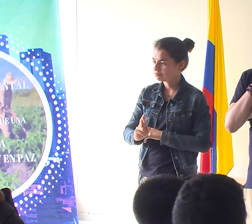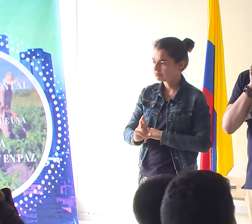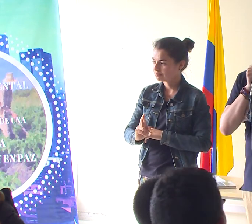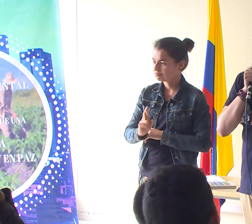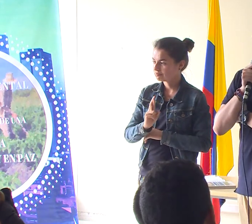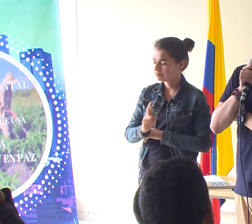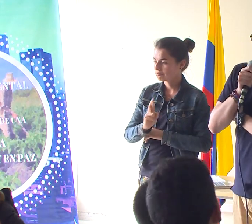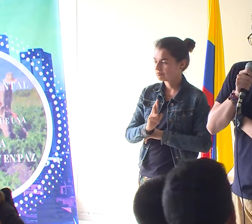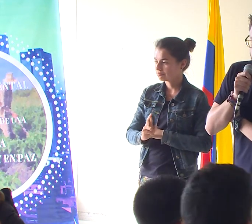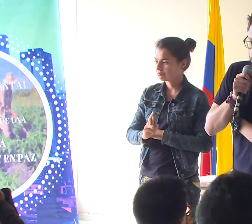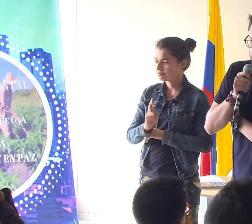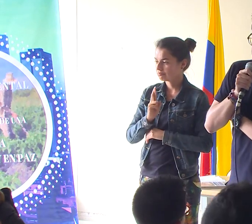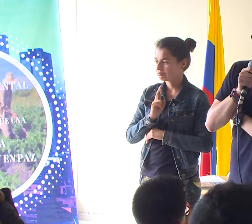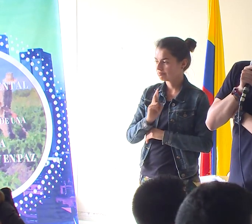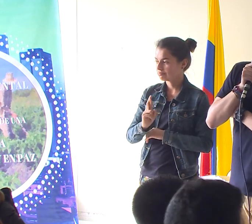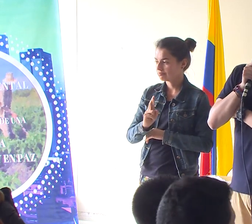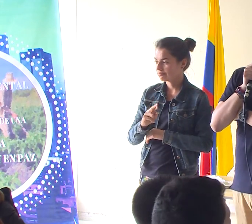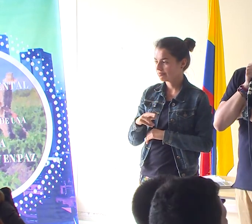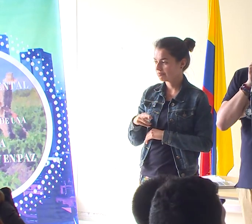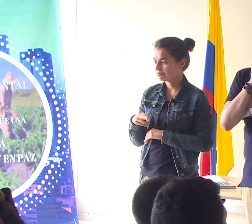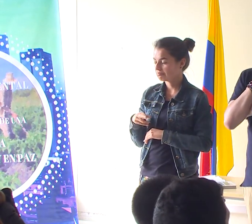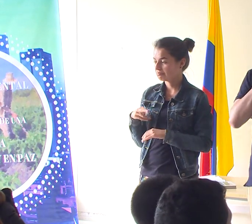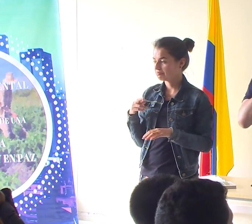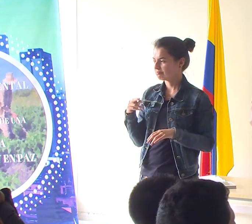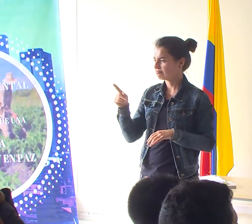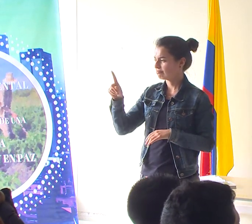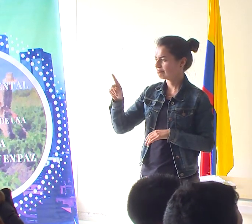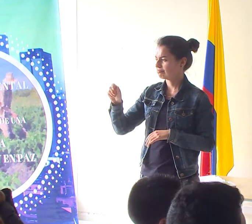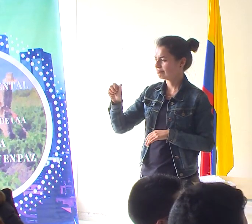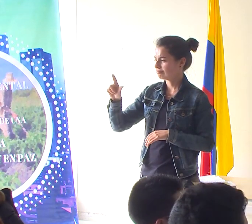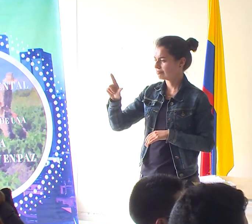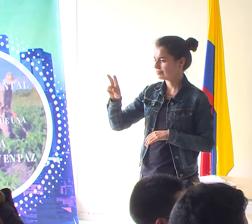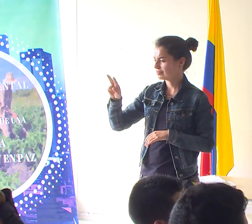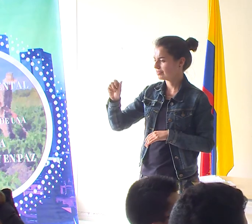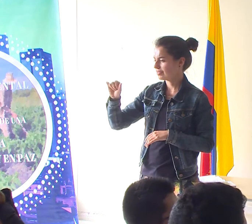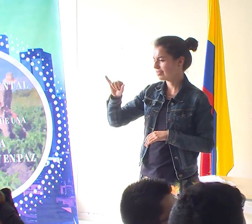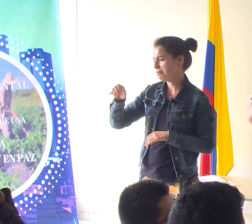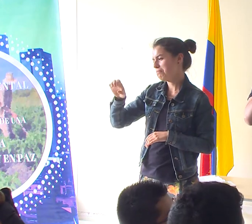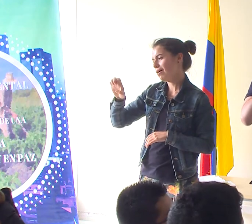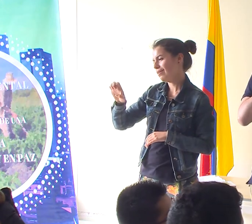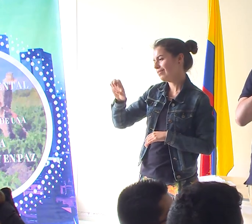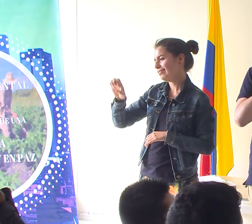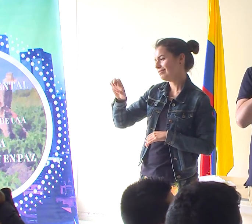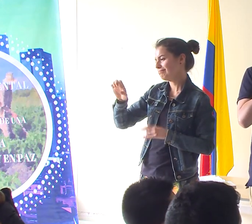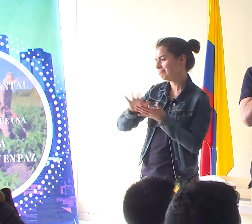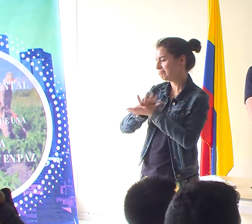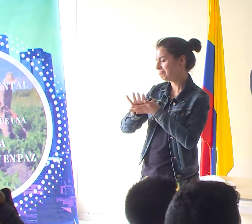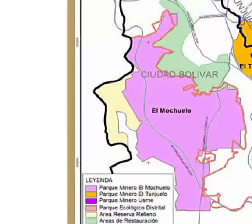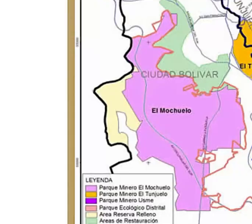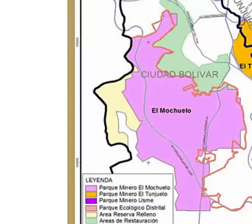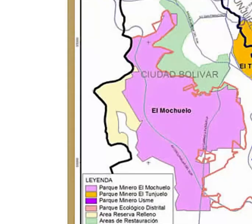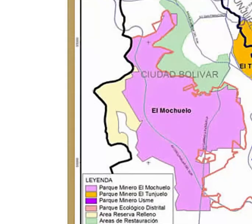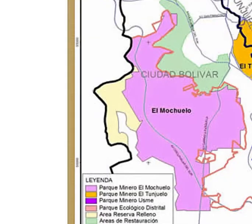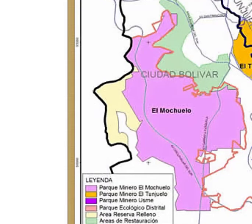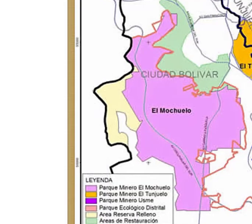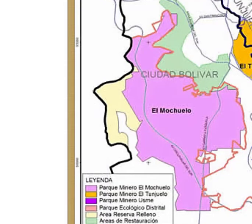película bestias del sur salvaje sigue siendo afectado por estos polígonos de explotación